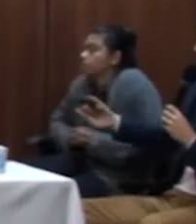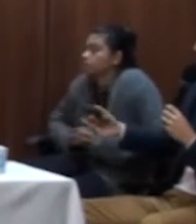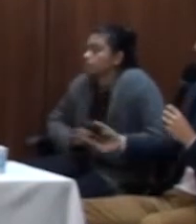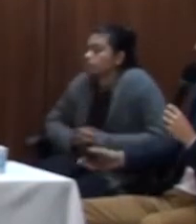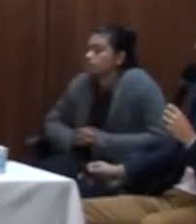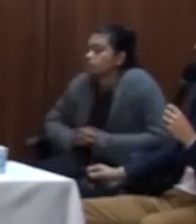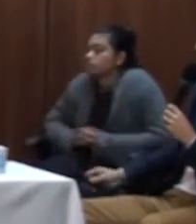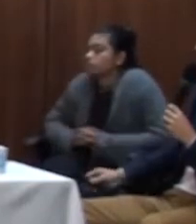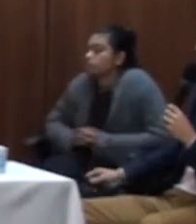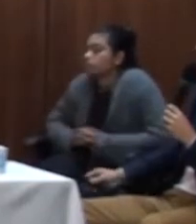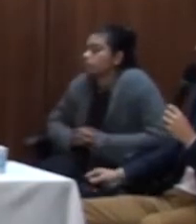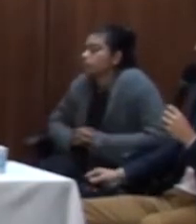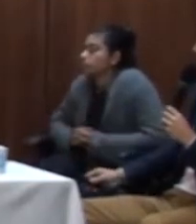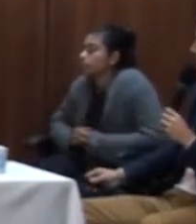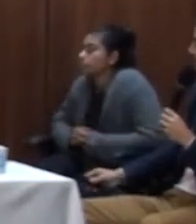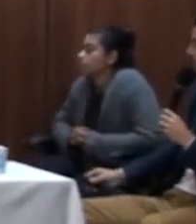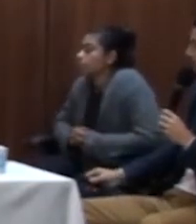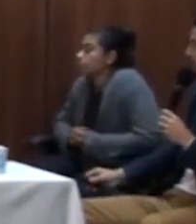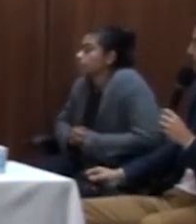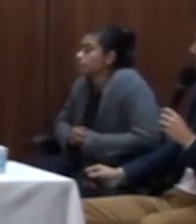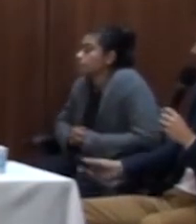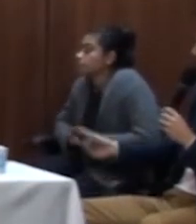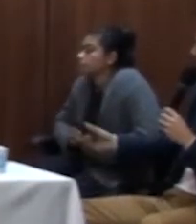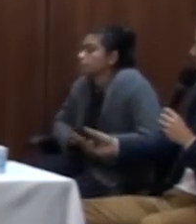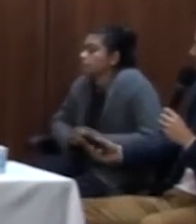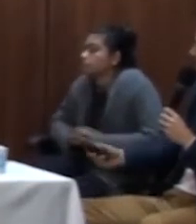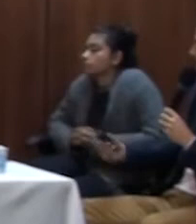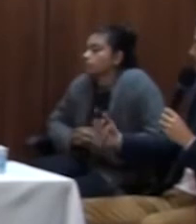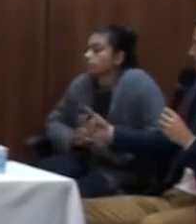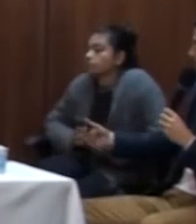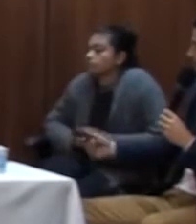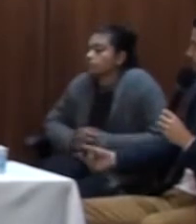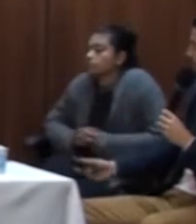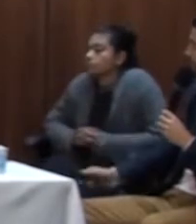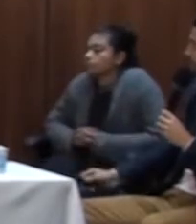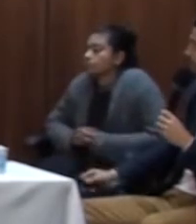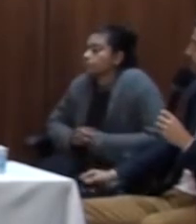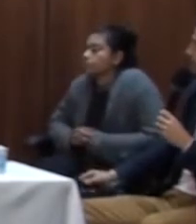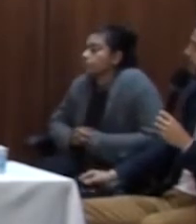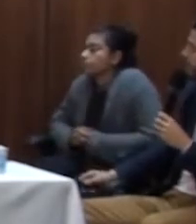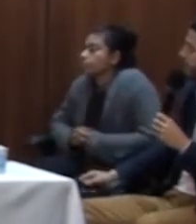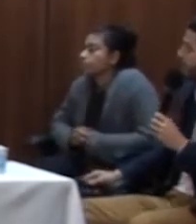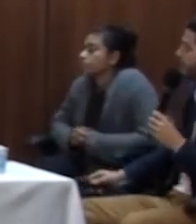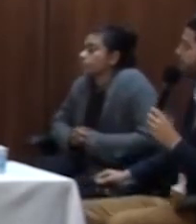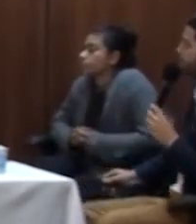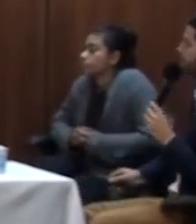inseridas na fila teriam acesso à informação do seu lugar na fila através de solicitação.